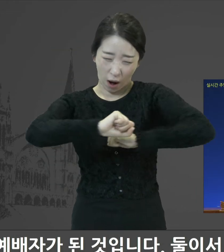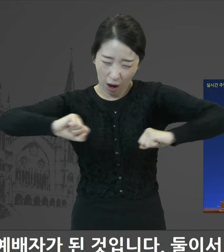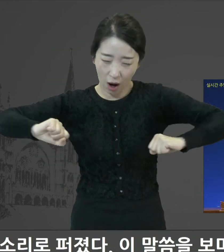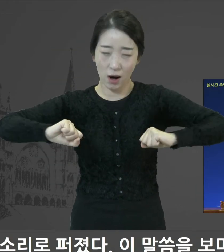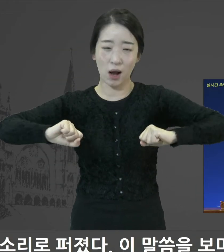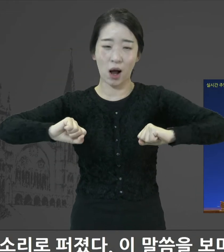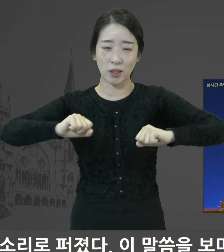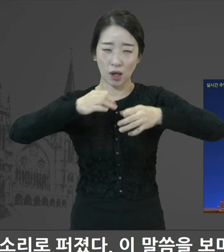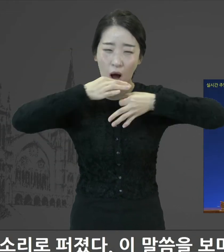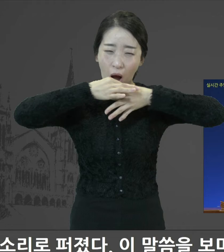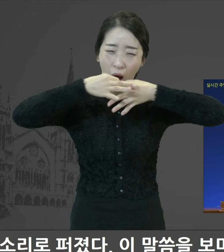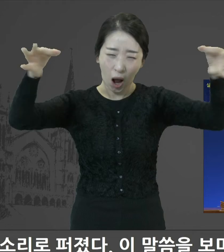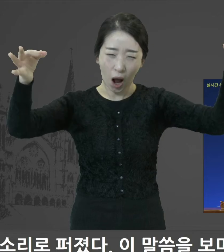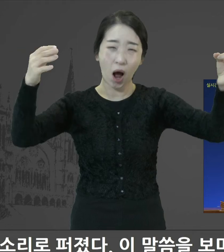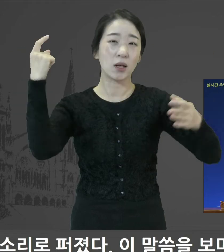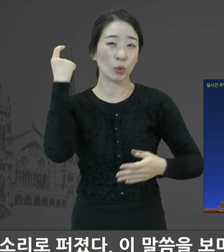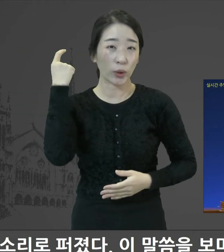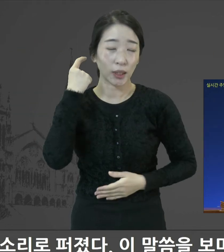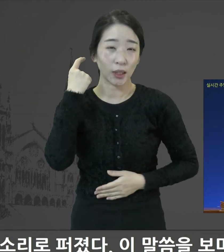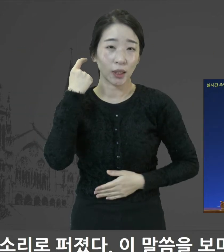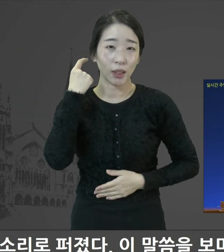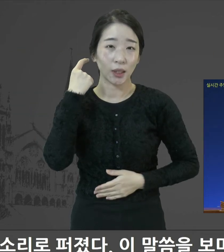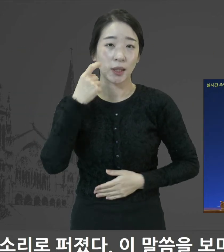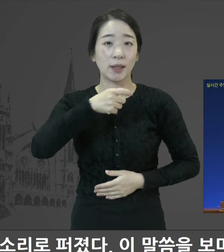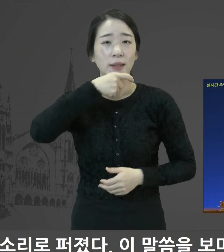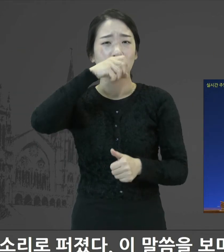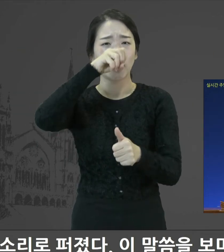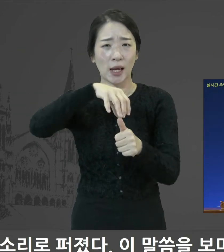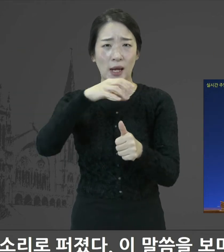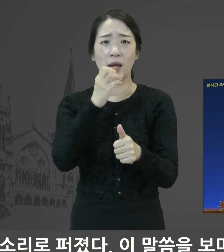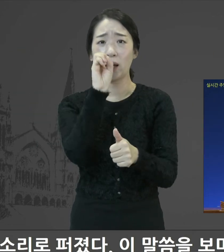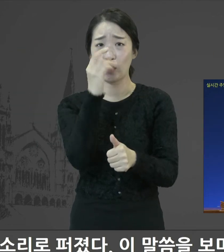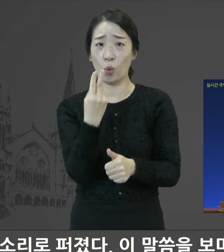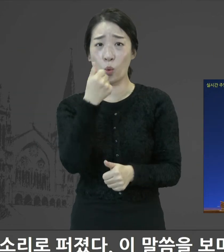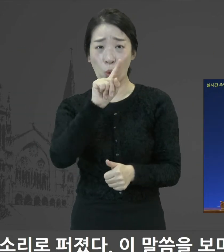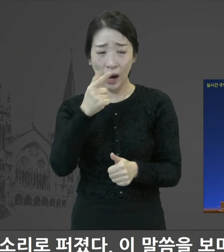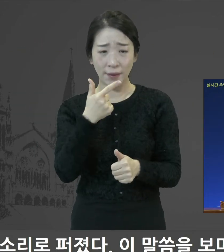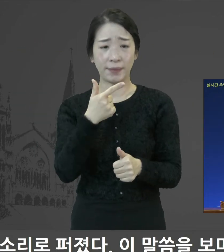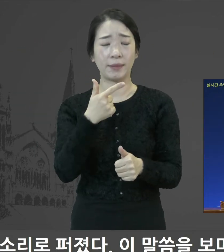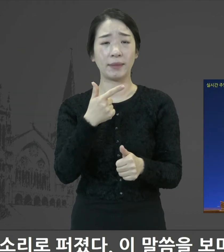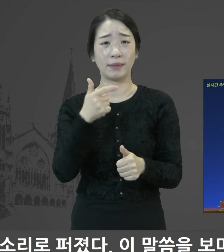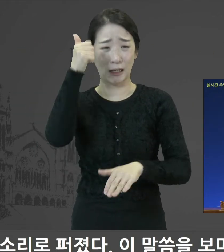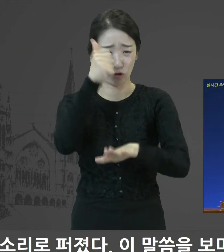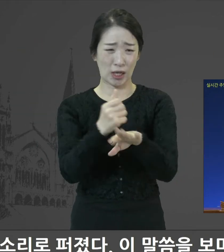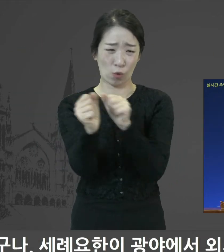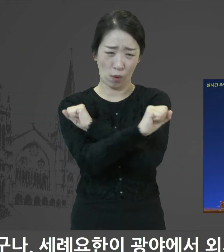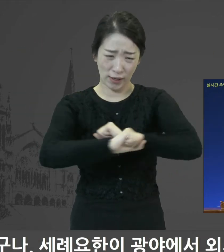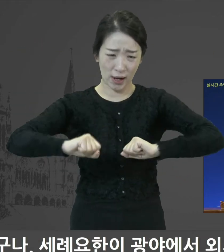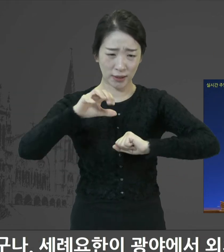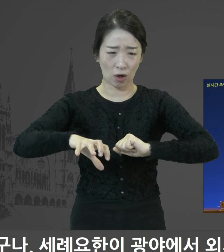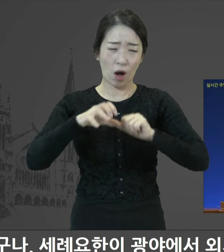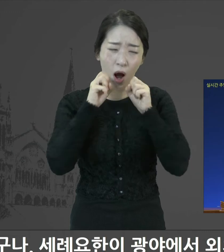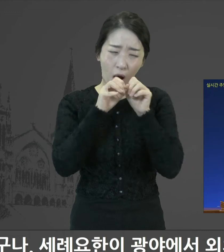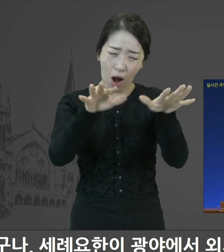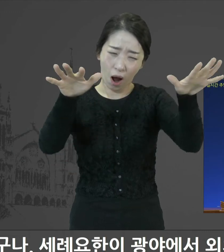세례 요한이 광야에서 외치는 소리, 그리고 예수님이 이 땅에 와서 우주를 흔드는 소리,